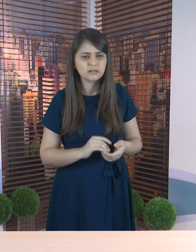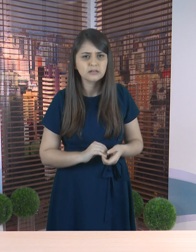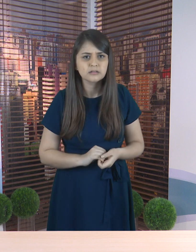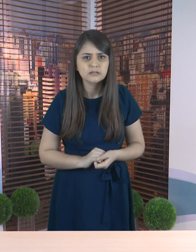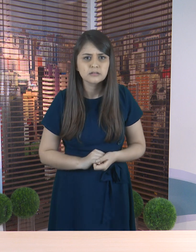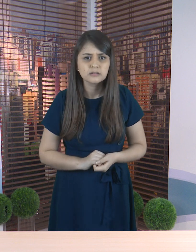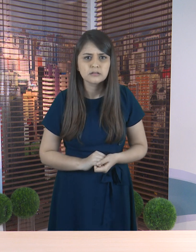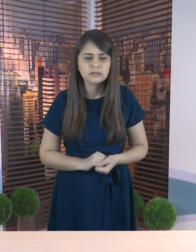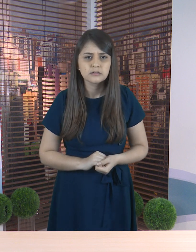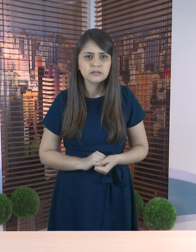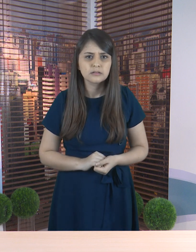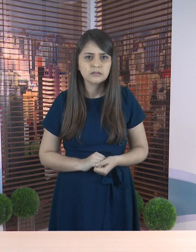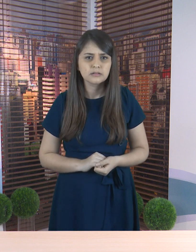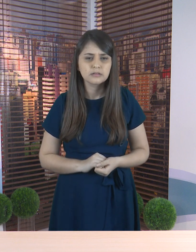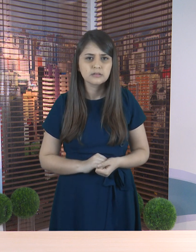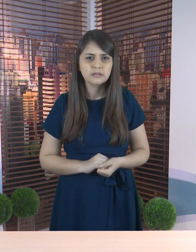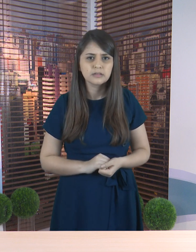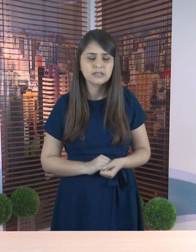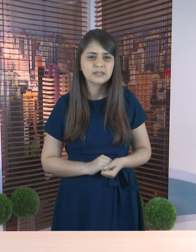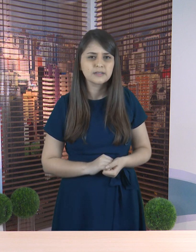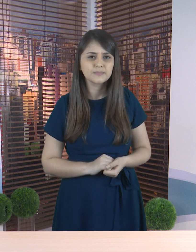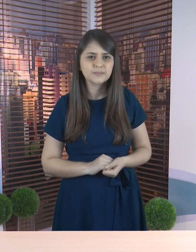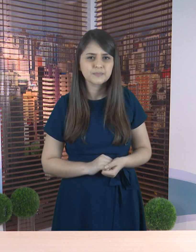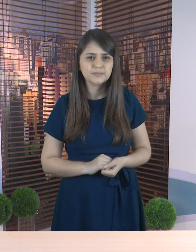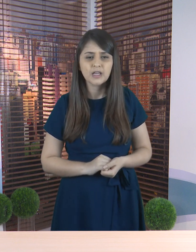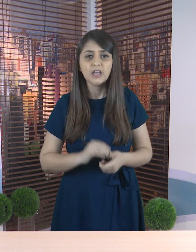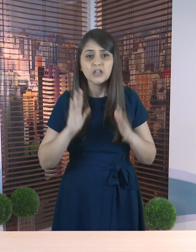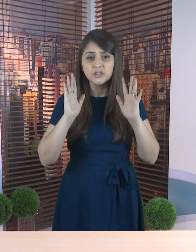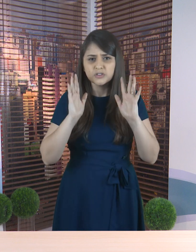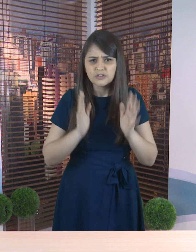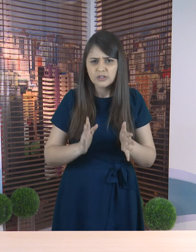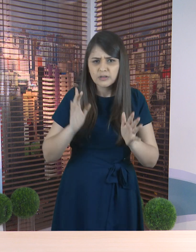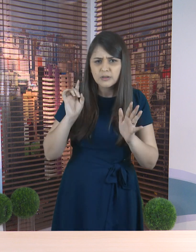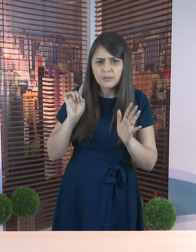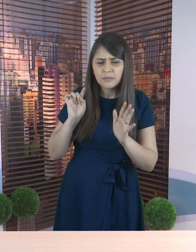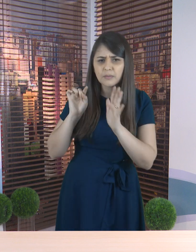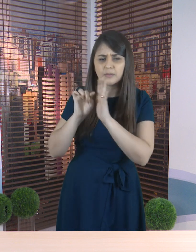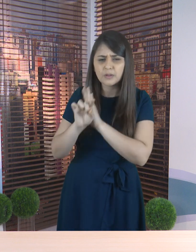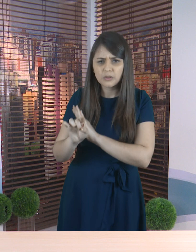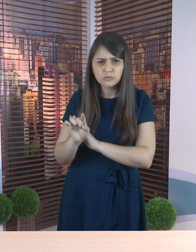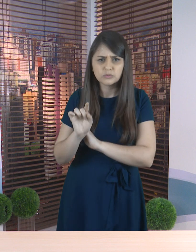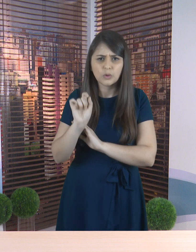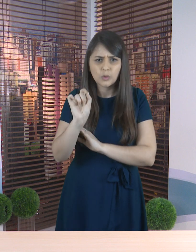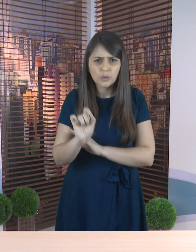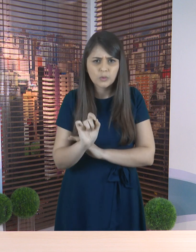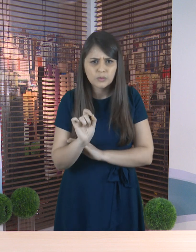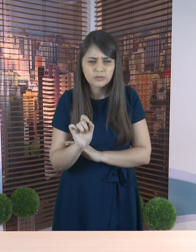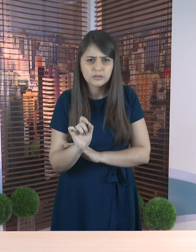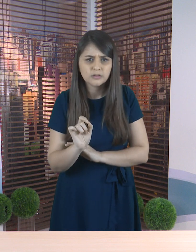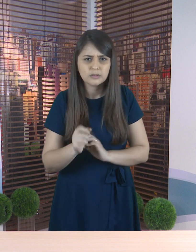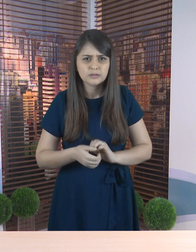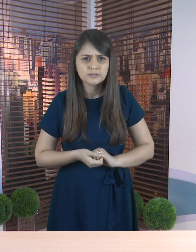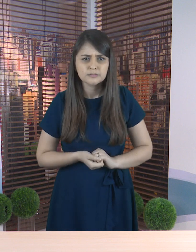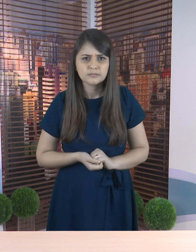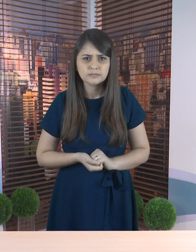Deus lá no início do livro: é por nada que Jó teme a Deus? Antes de concluir, eu gostaria de fazer